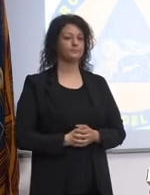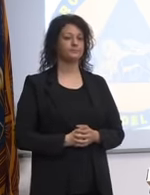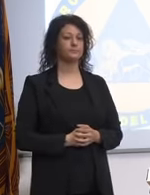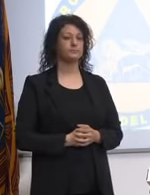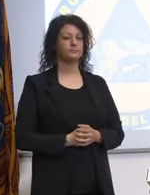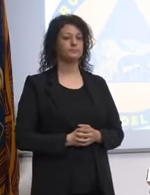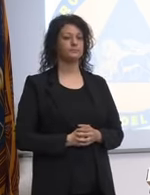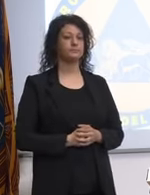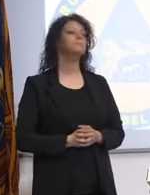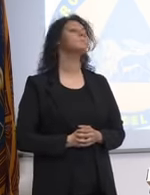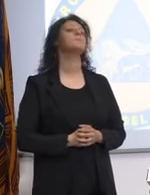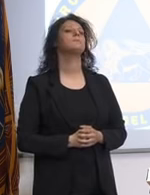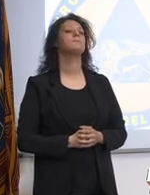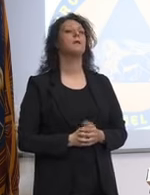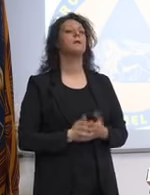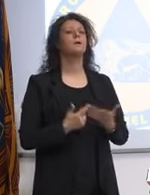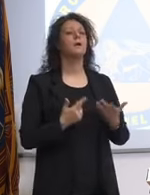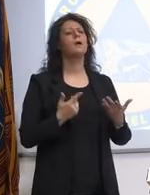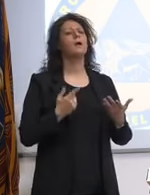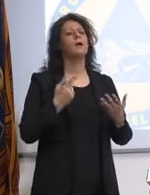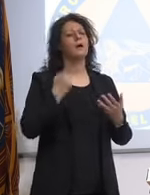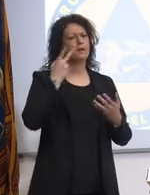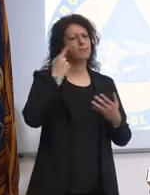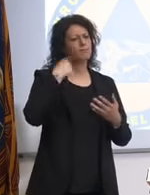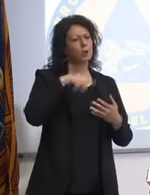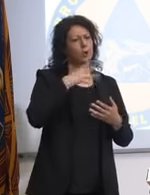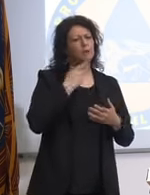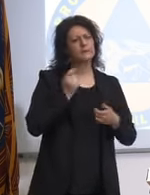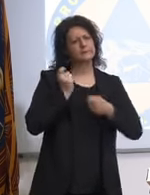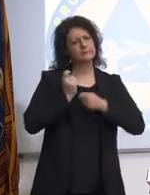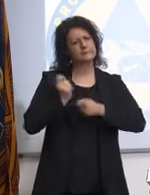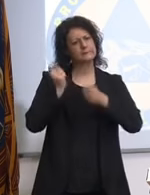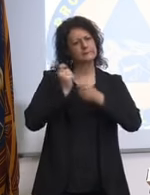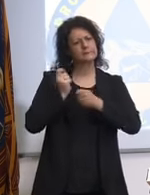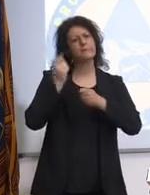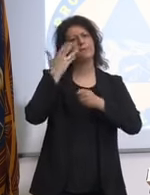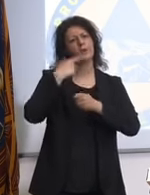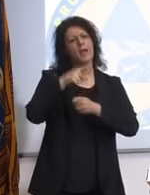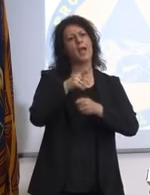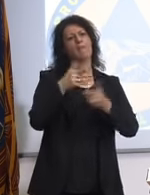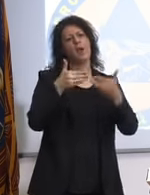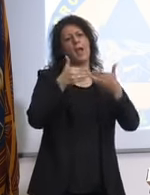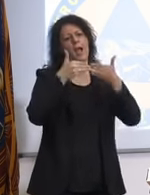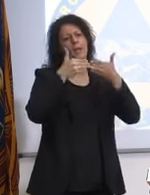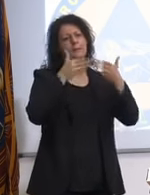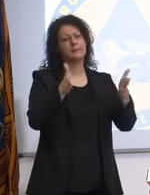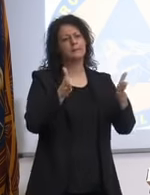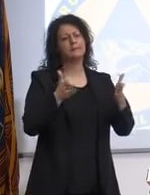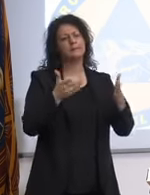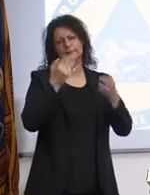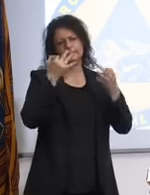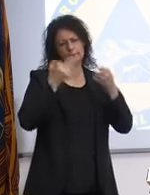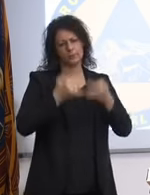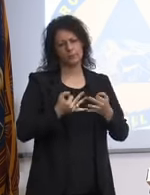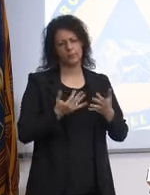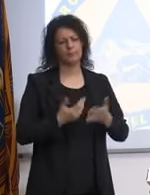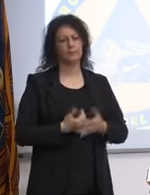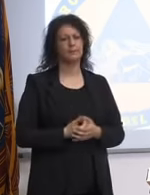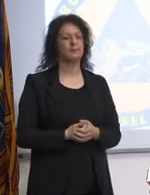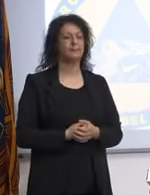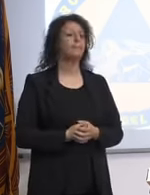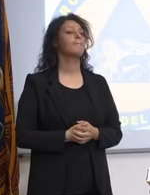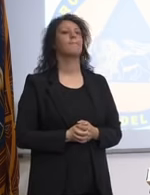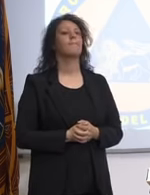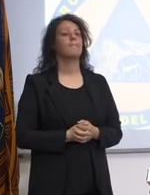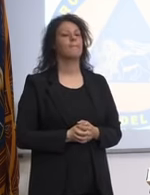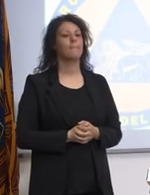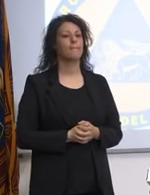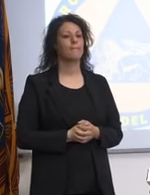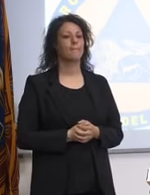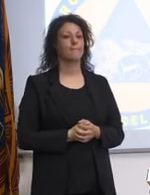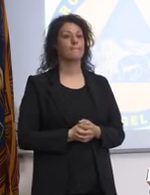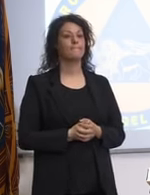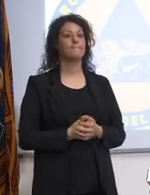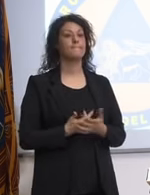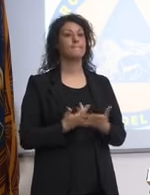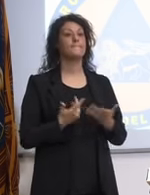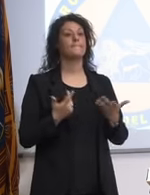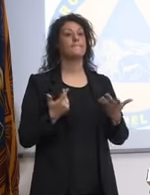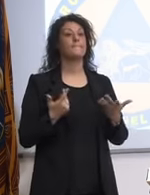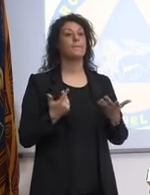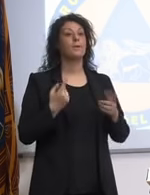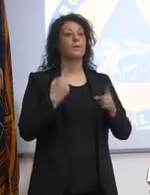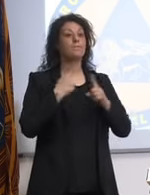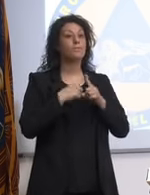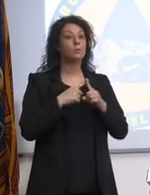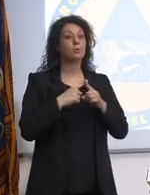si sta spingendo affinché si possa riaprire tutto, questo è poco ma sicuro. Dall'altro sarà necessario anche vedere cosa accade